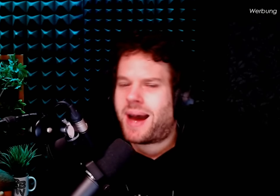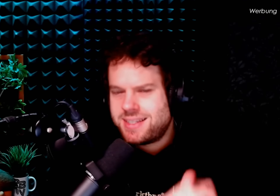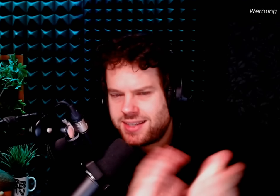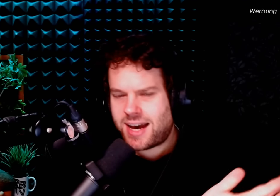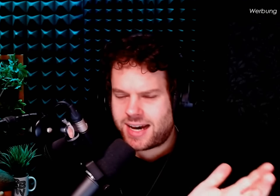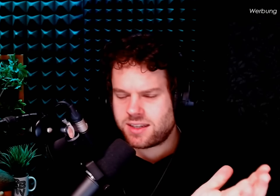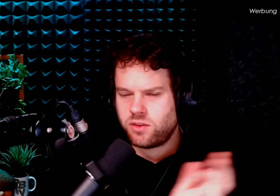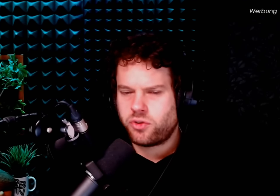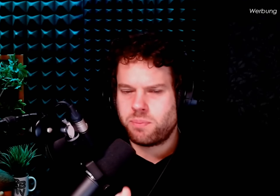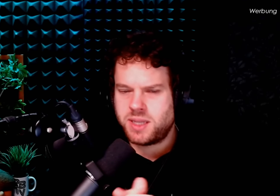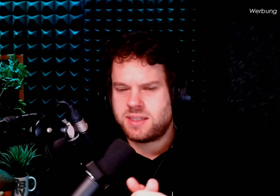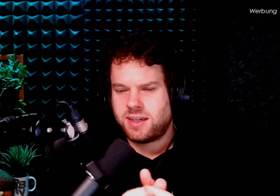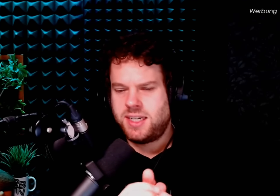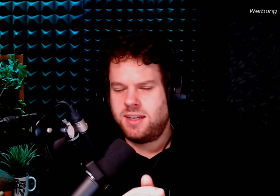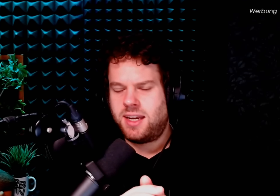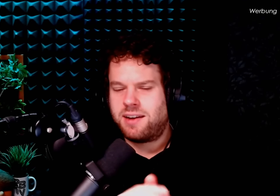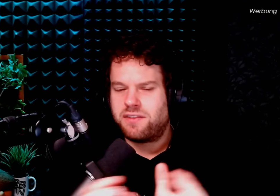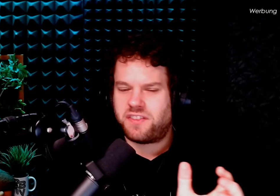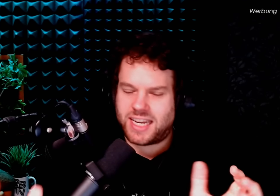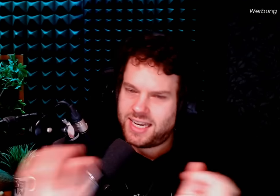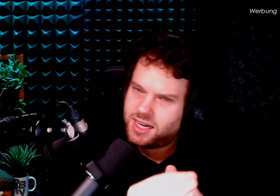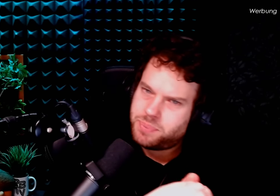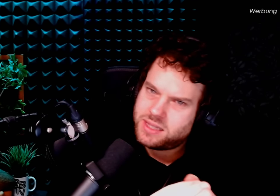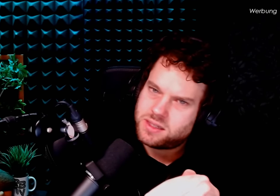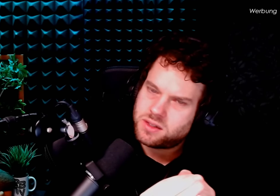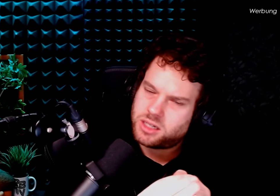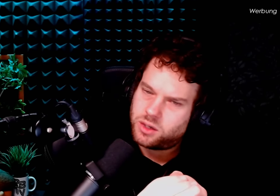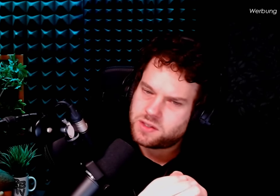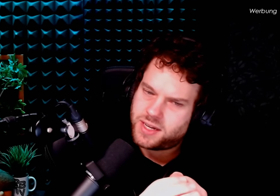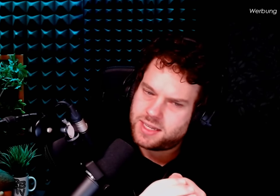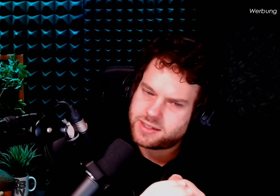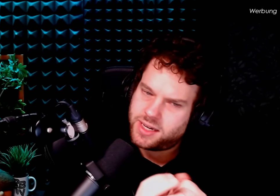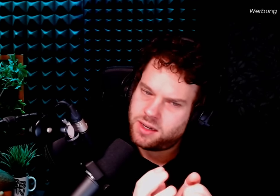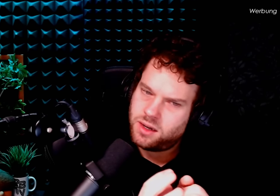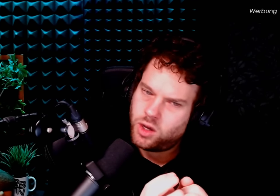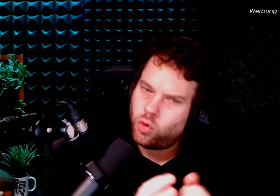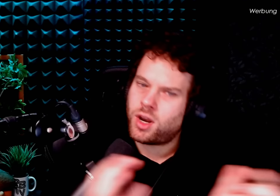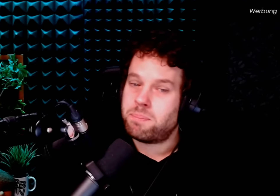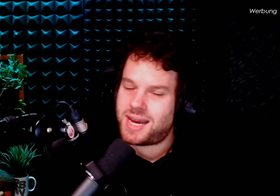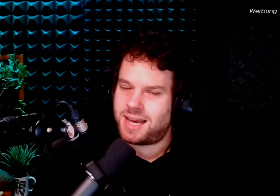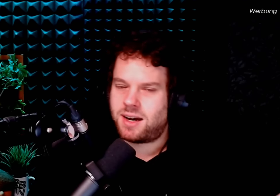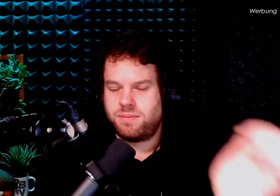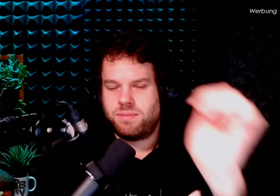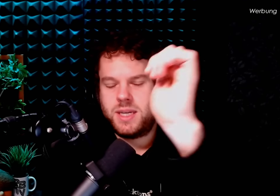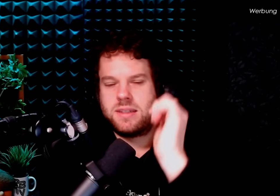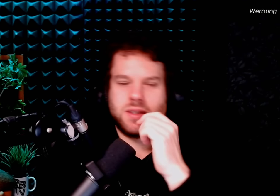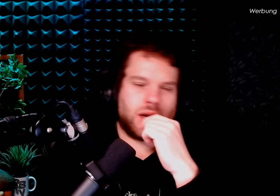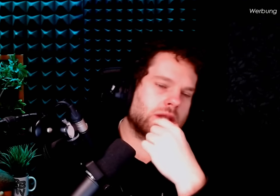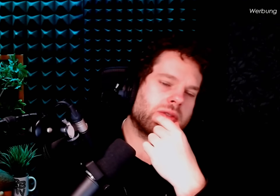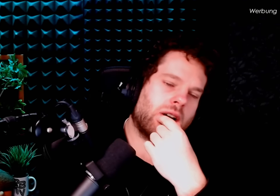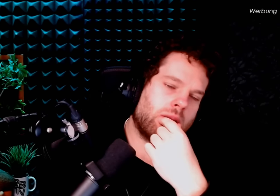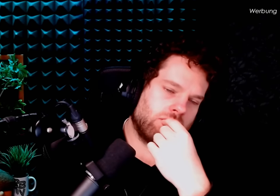Speisekarten von Pizzerien eher weniger Pizzen zur Auswahl sein oder mehr Pizzen zur Auswahl?